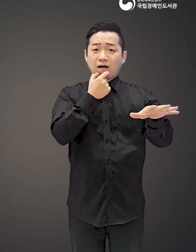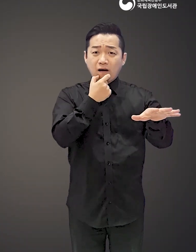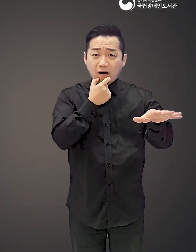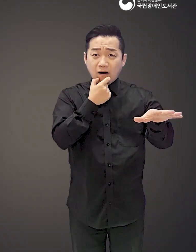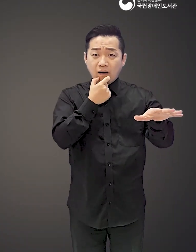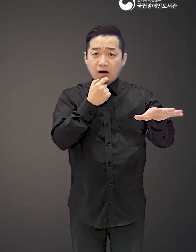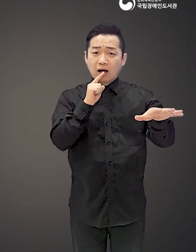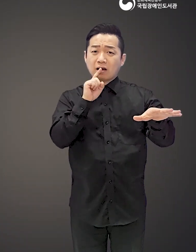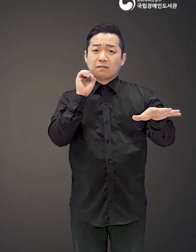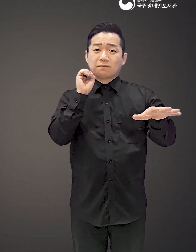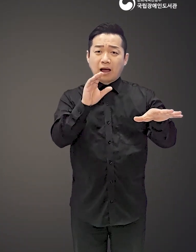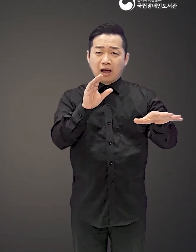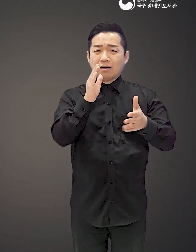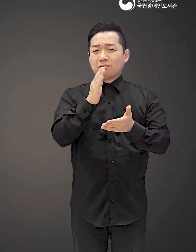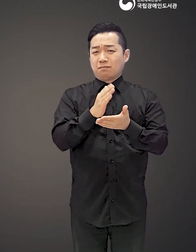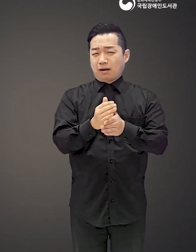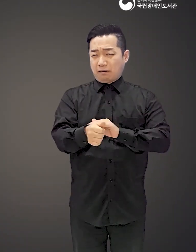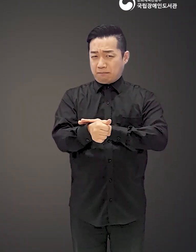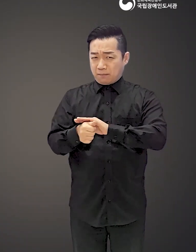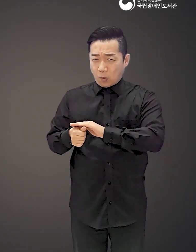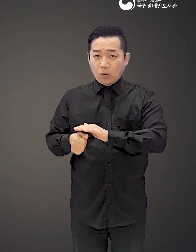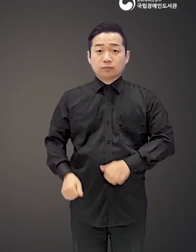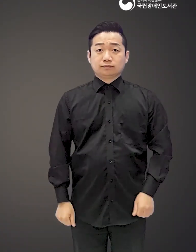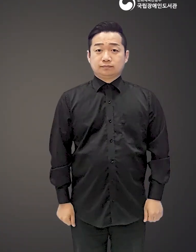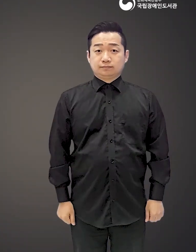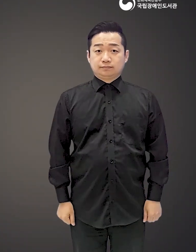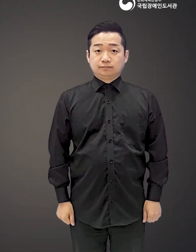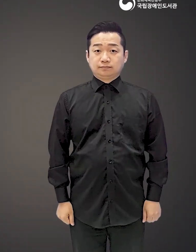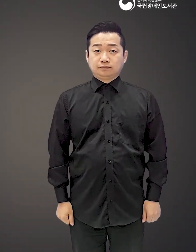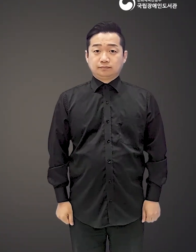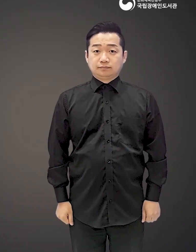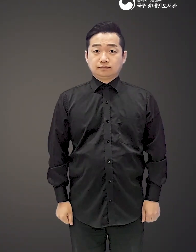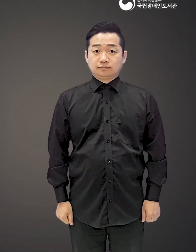다들 싫어하니까 아무 말 하지 말아야지.